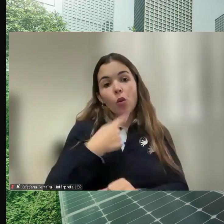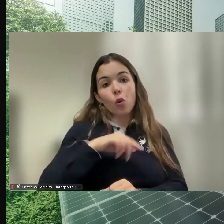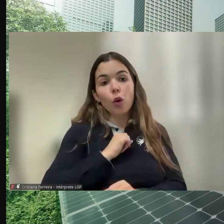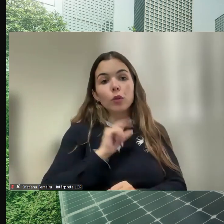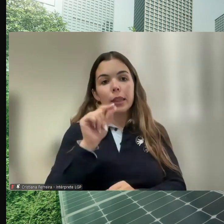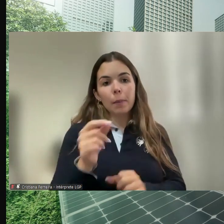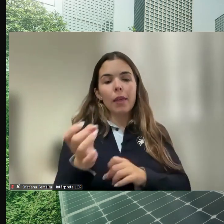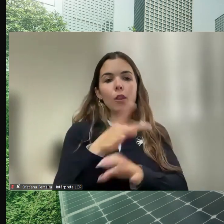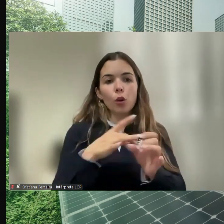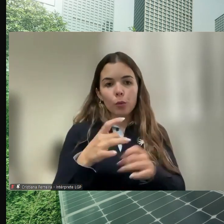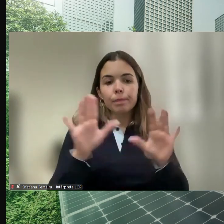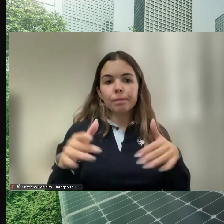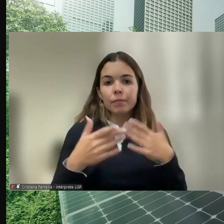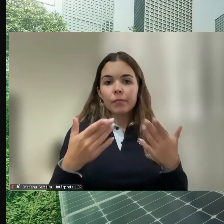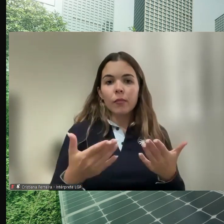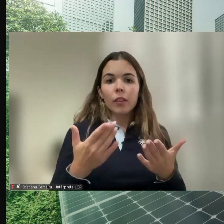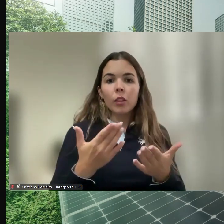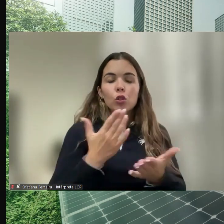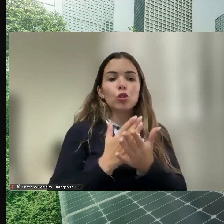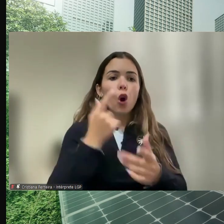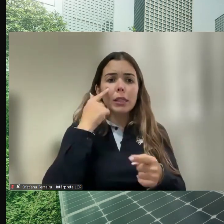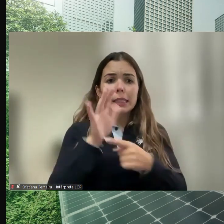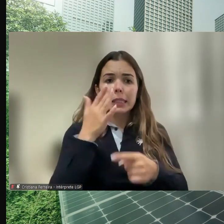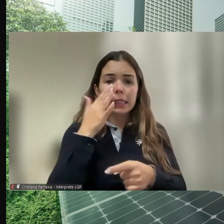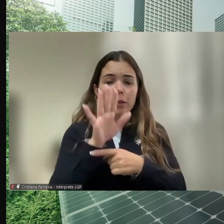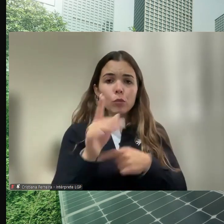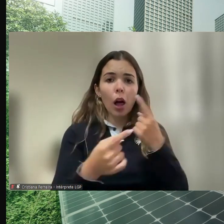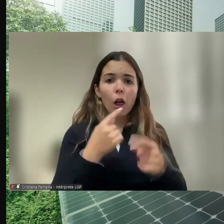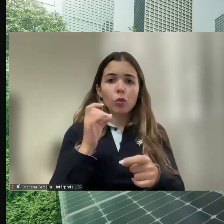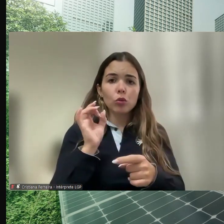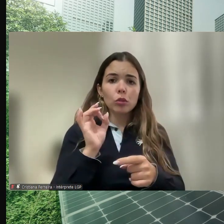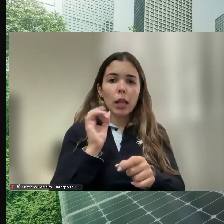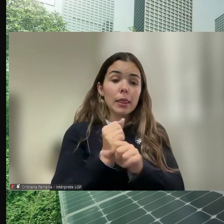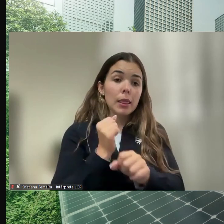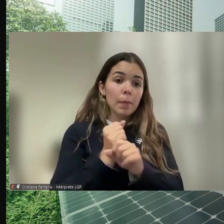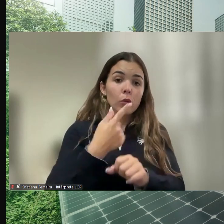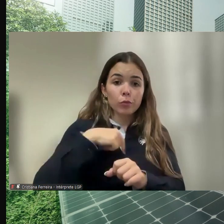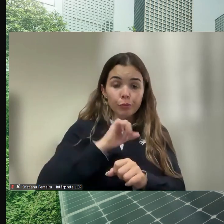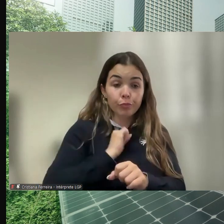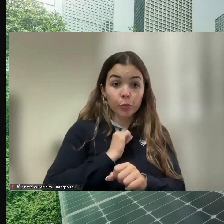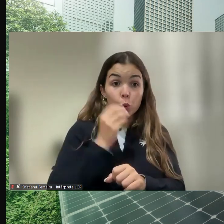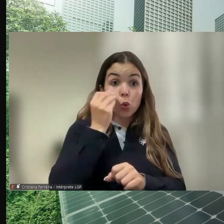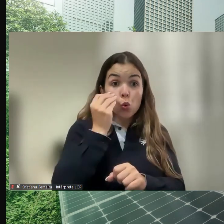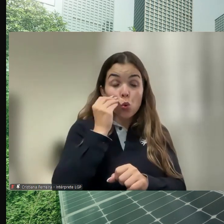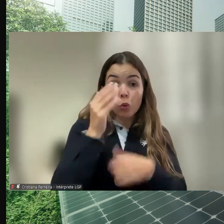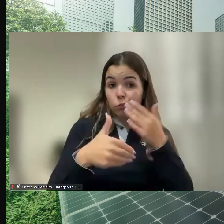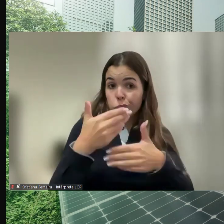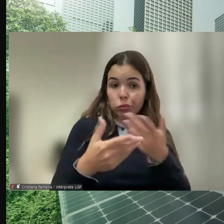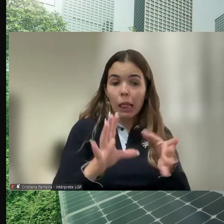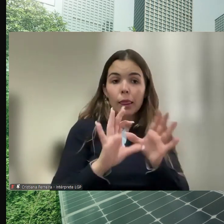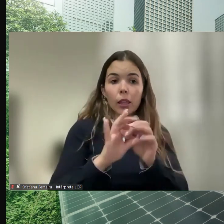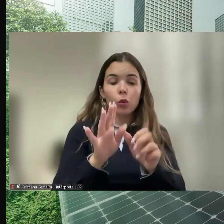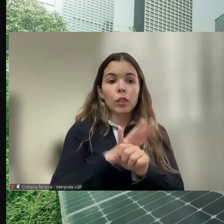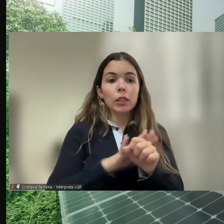Europa. Vou só dar alguns dos exemplos do nosso trabalho e como é que eles depois se relacionam com a